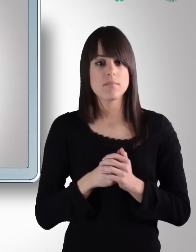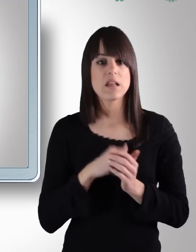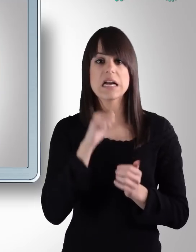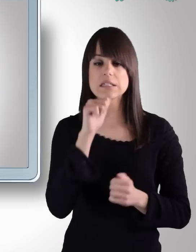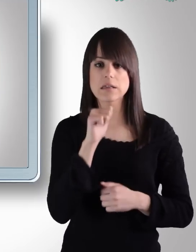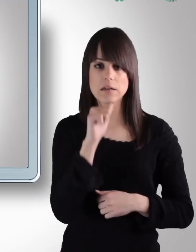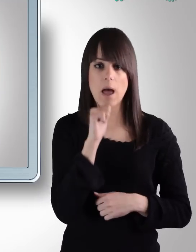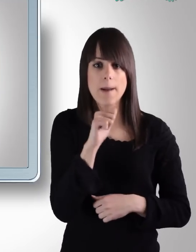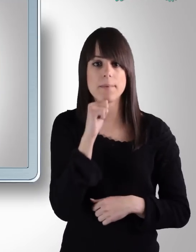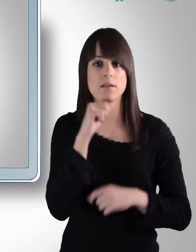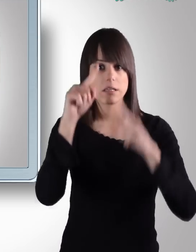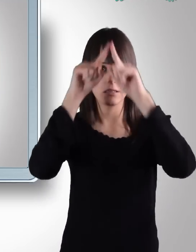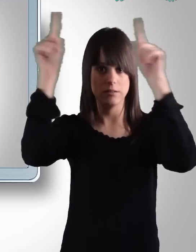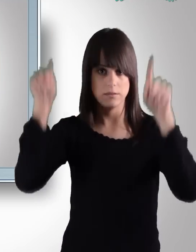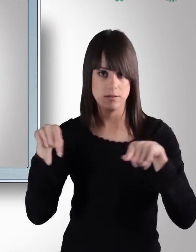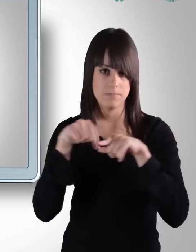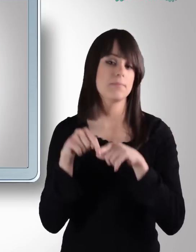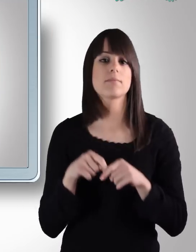Instagramu pristupate na dva načina.